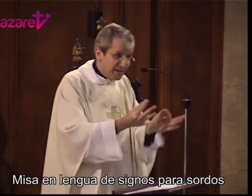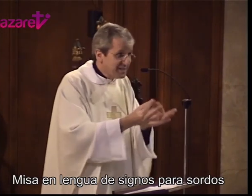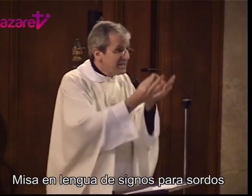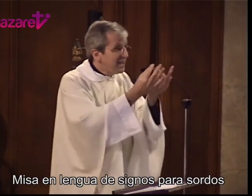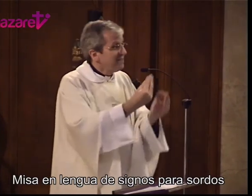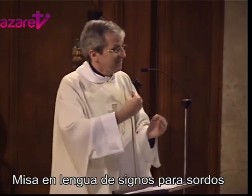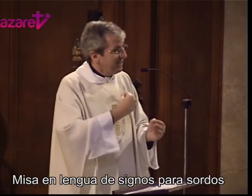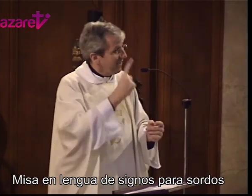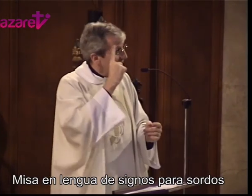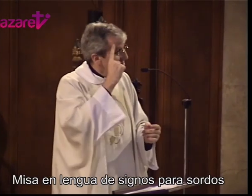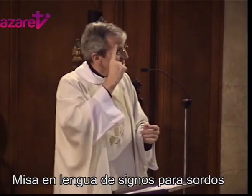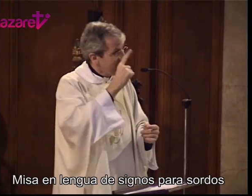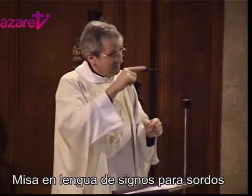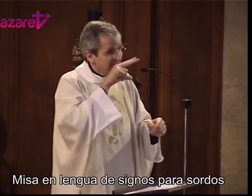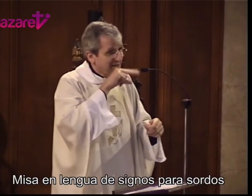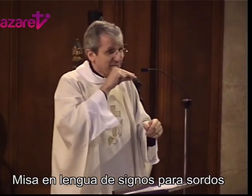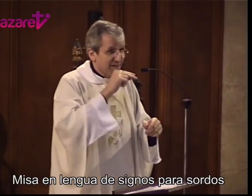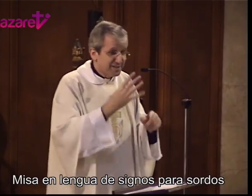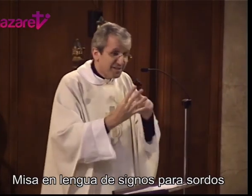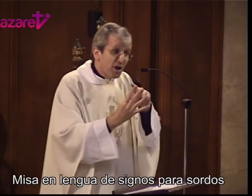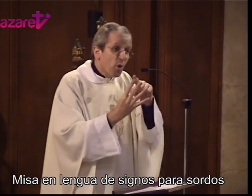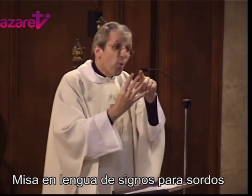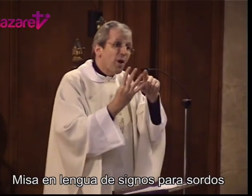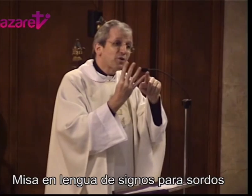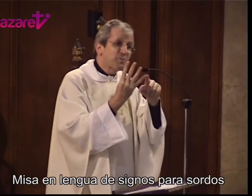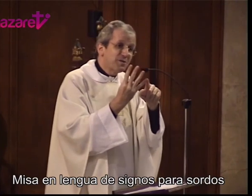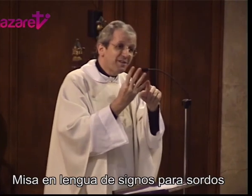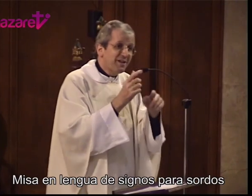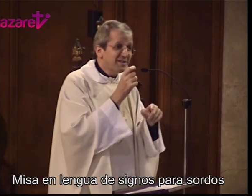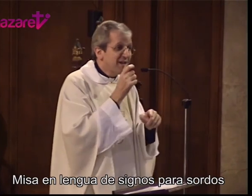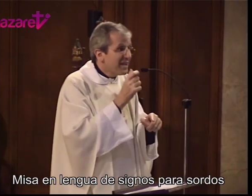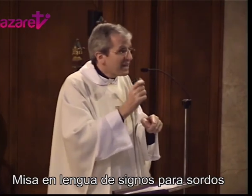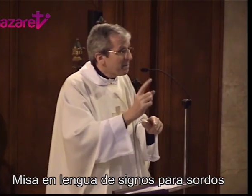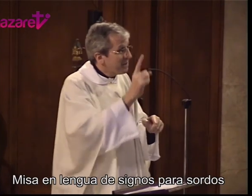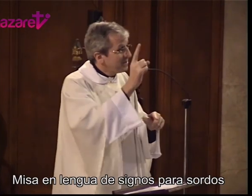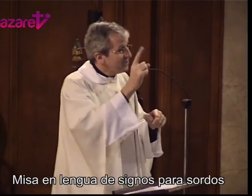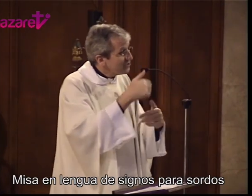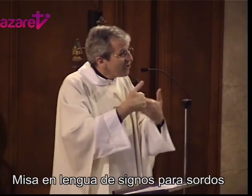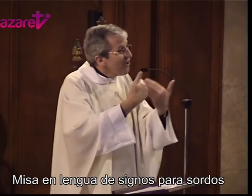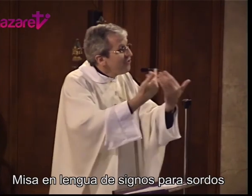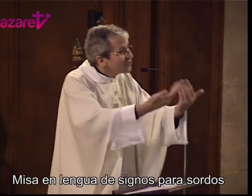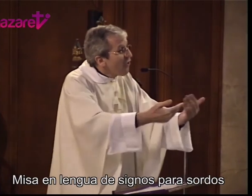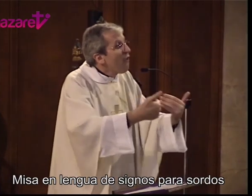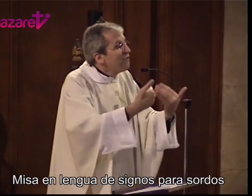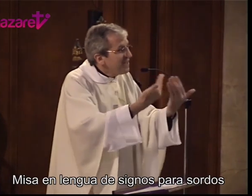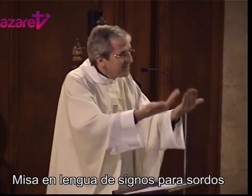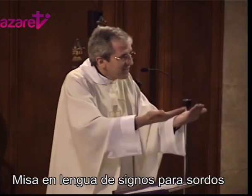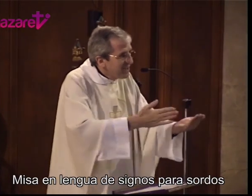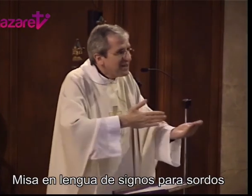Eucaristía del día de Navidad. Es decir, cuatro posibilidades que la Palabra de Dios nos ofrece, la